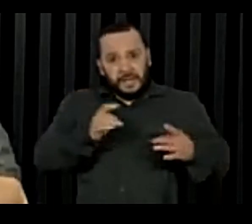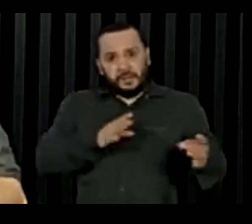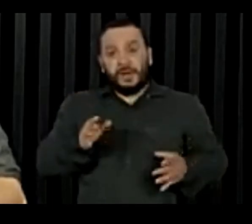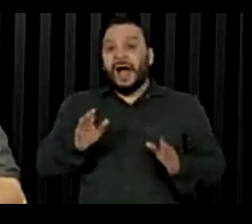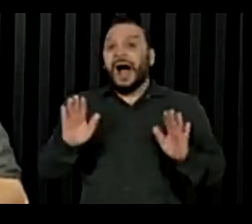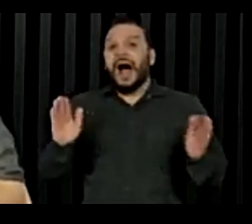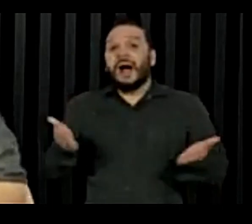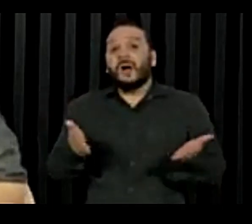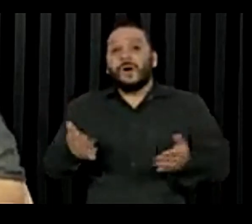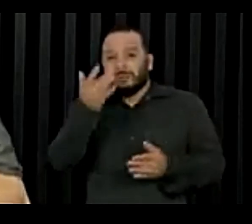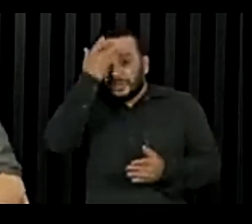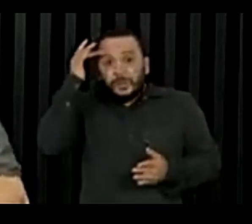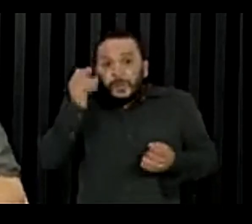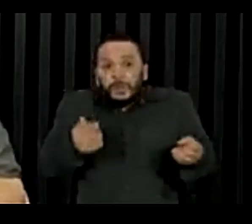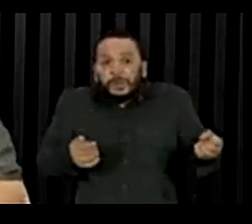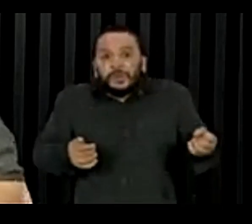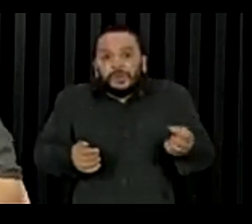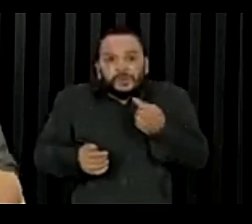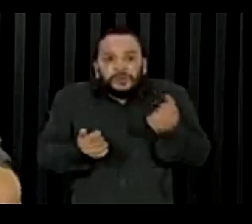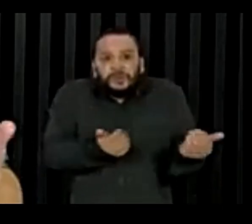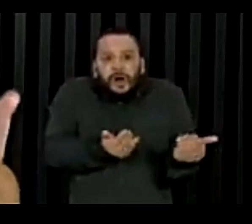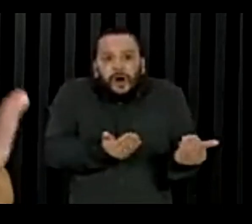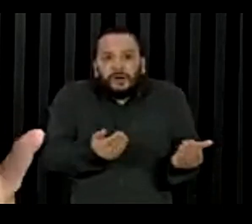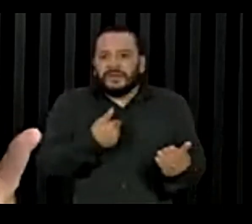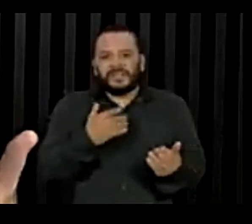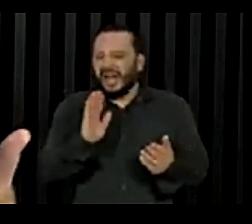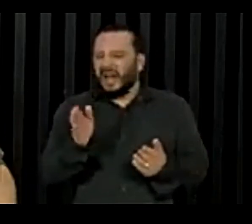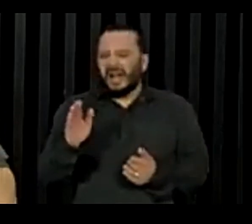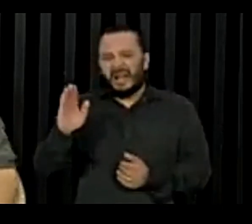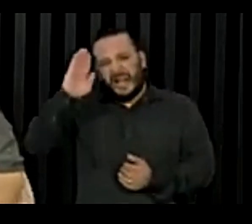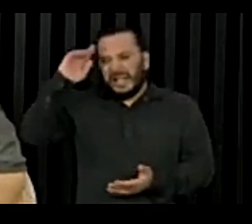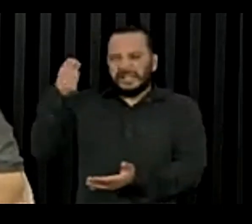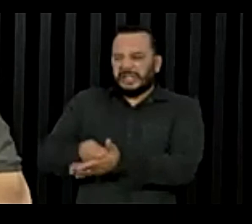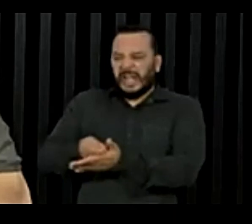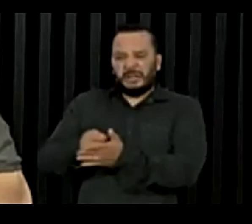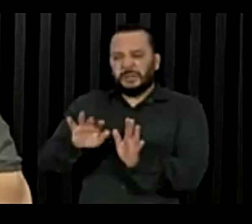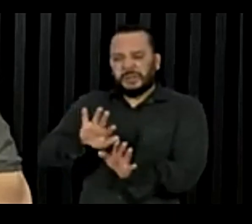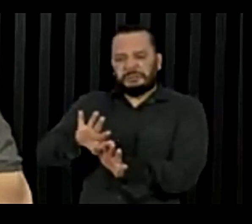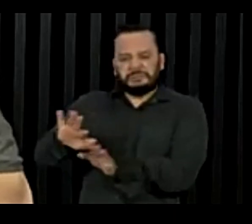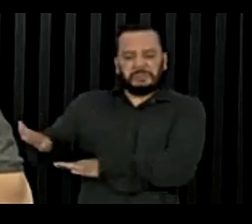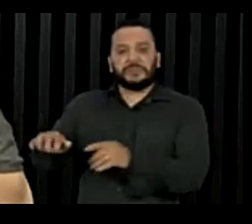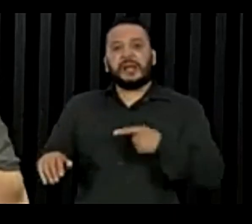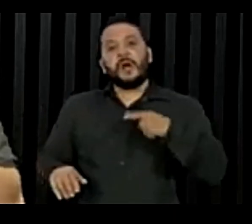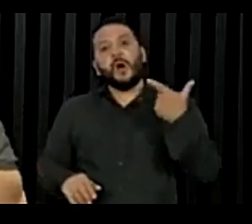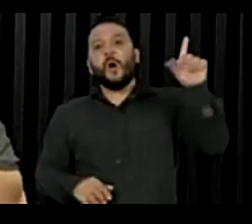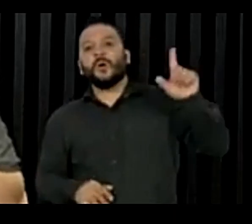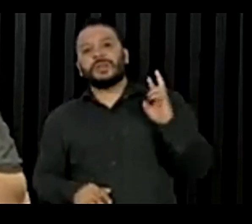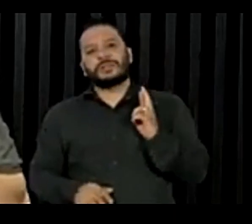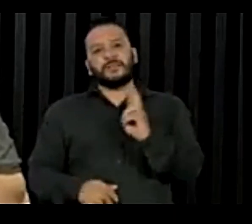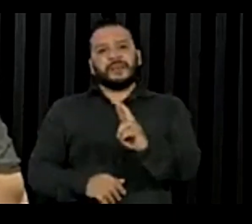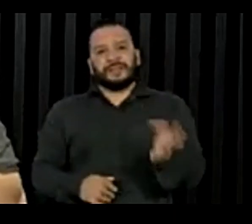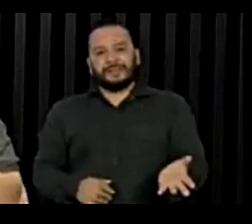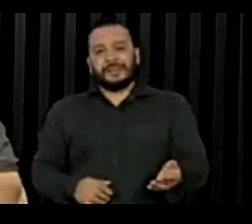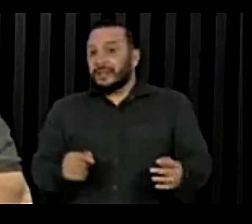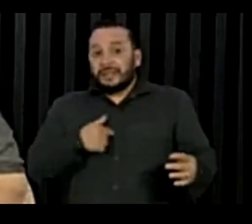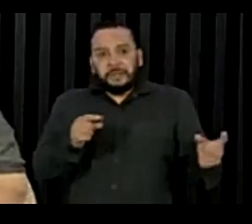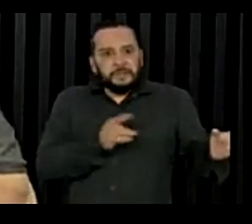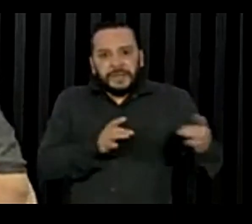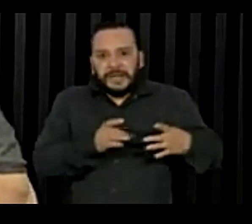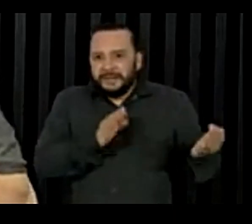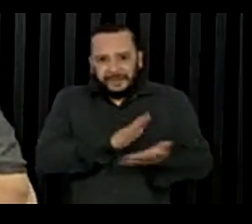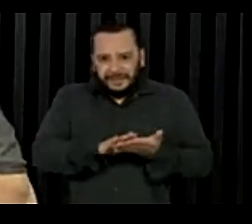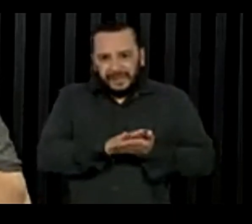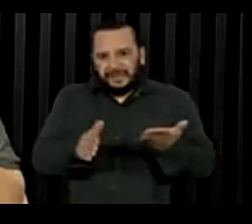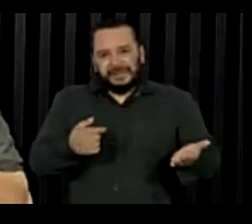em outra referência, ela já não tem mais, ela tem um desligamento tão grande do período de ditadura militar que eles não têm esse medo, eles não tratam isso como